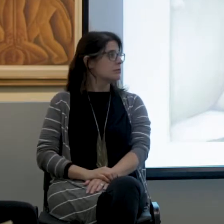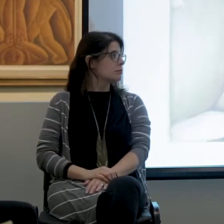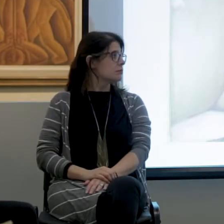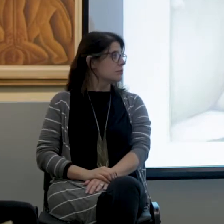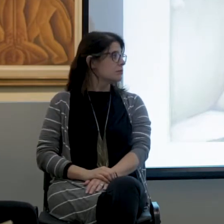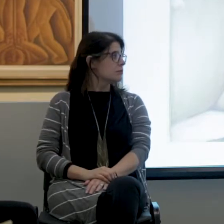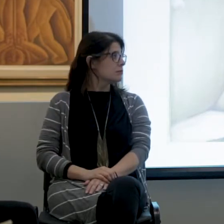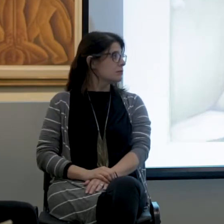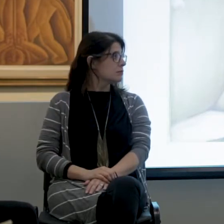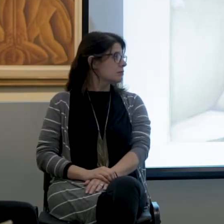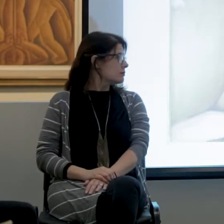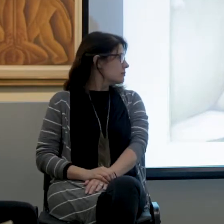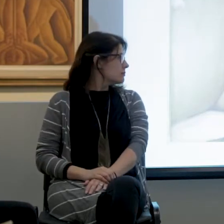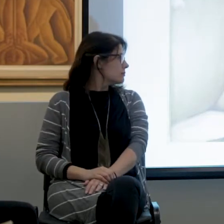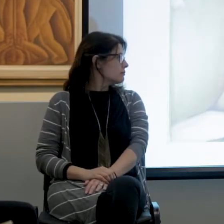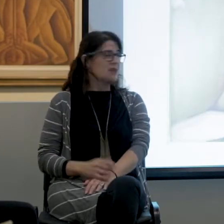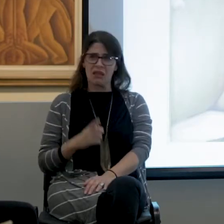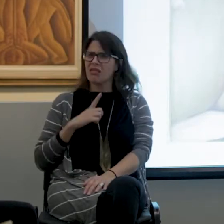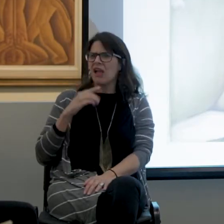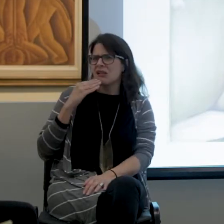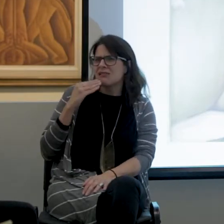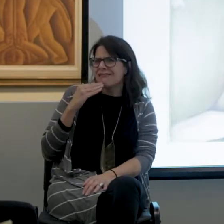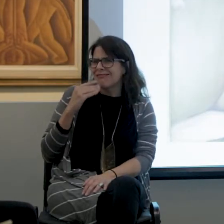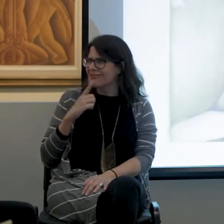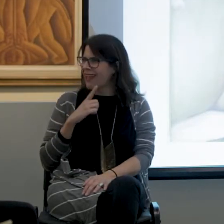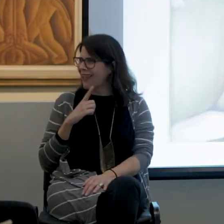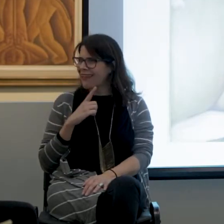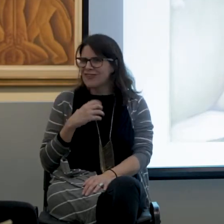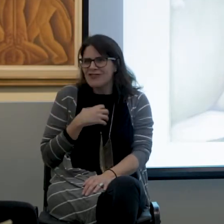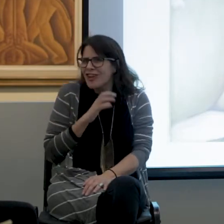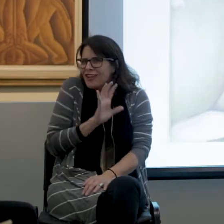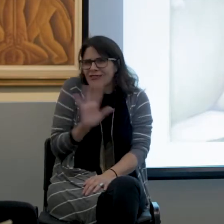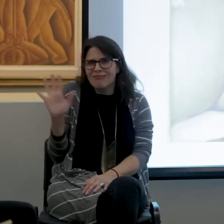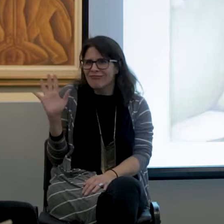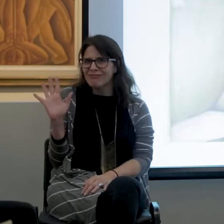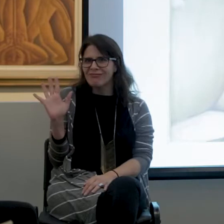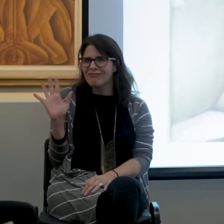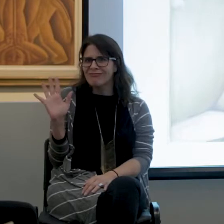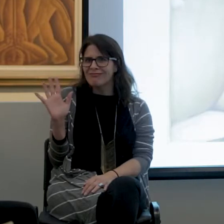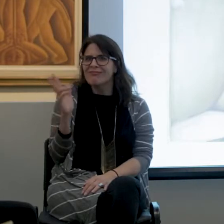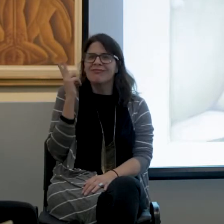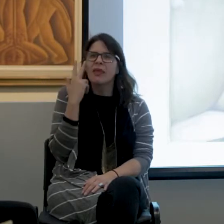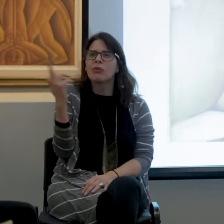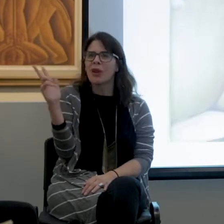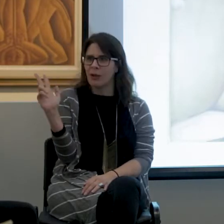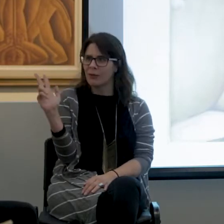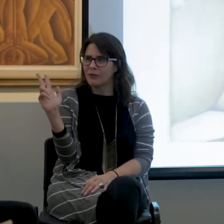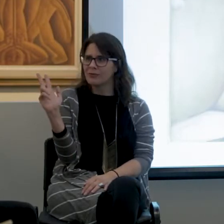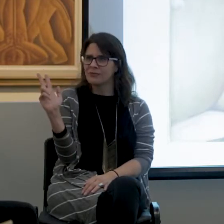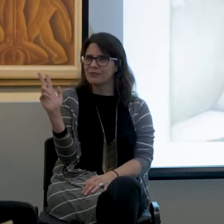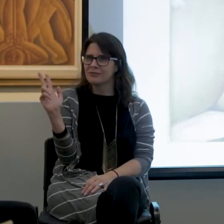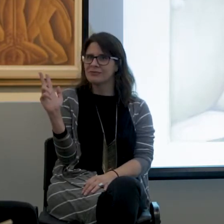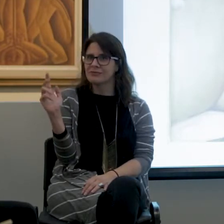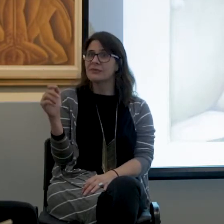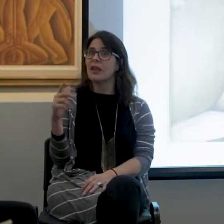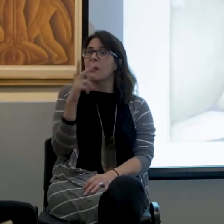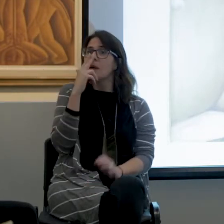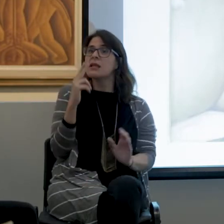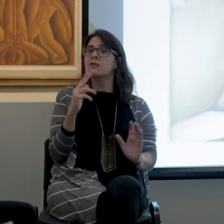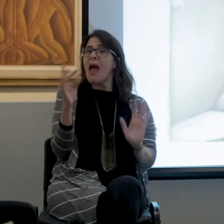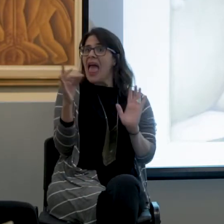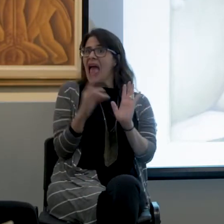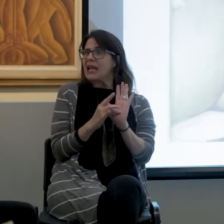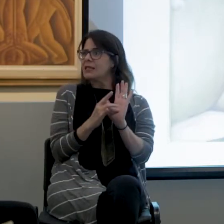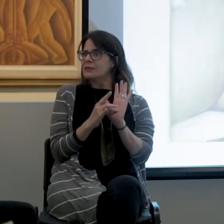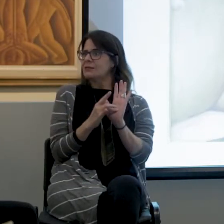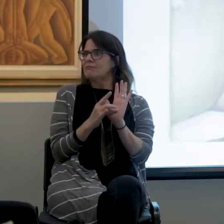Mas inclusive com as imperfeições e tal, ao mesmo tempo que tem essa carga poética fabulosa de um realismo brutal,